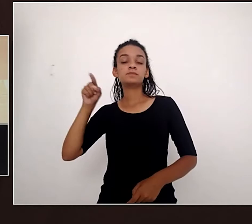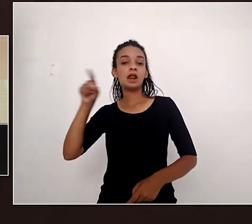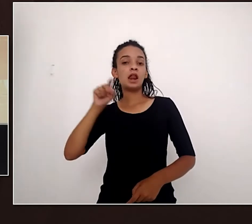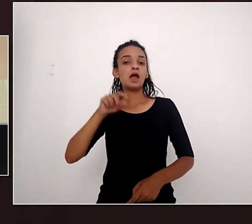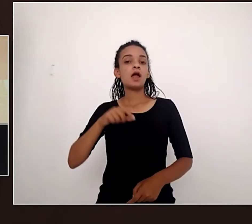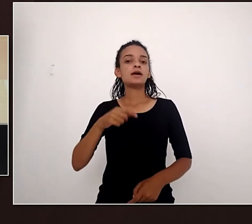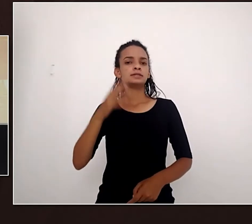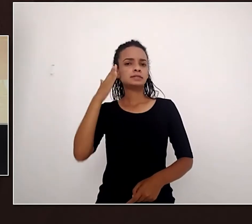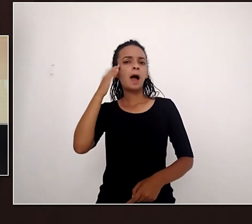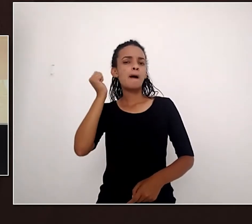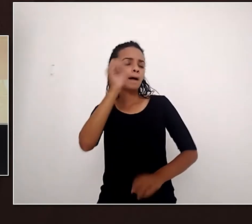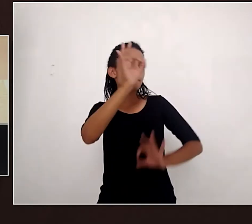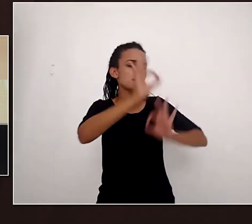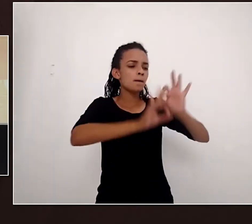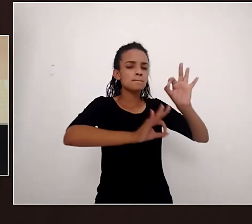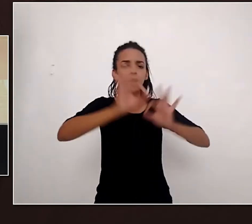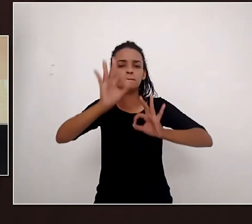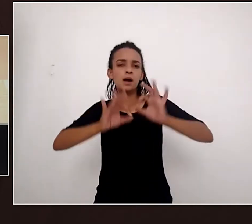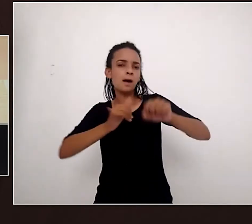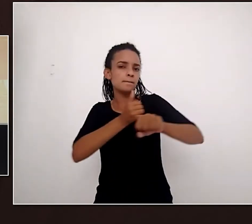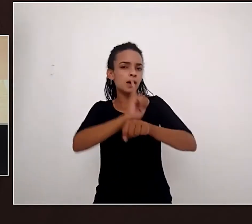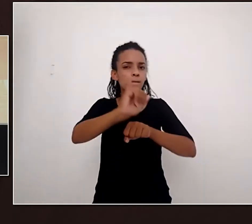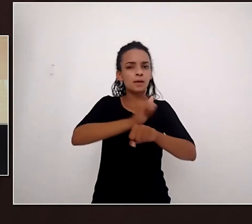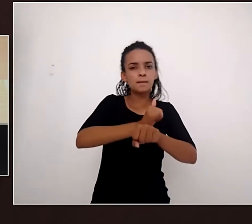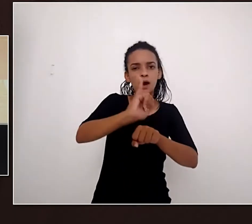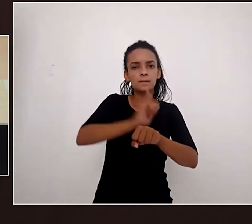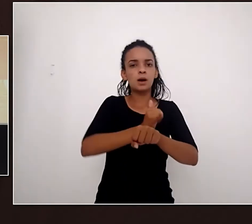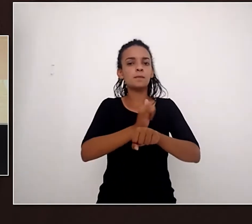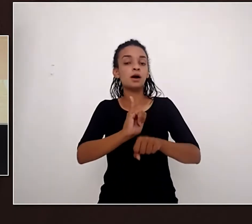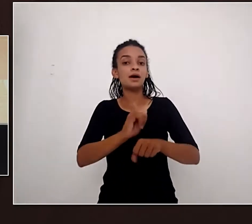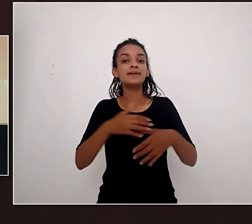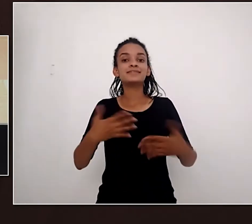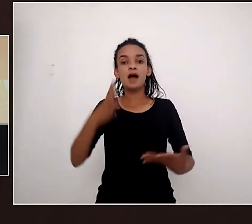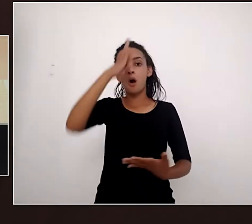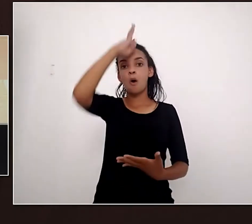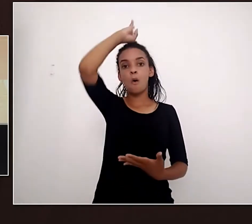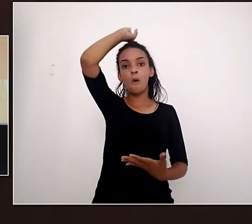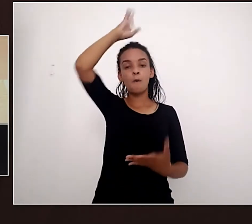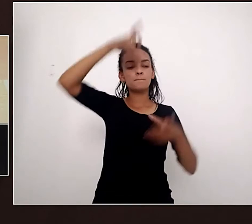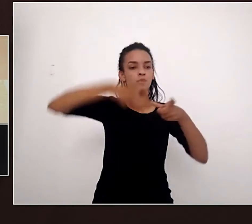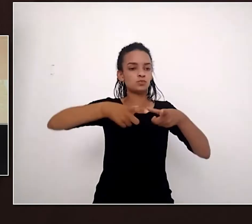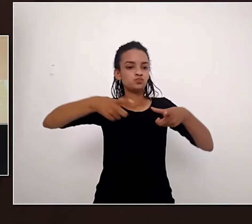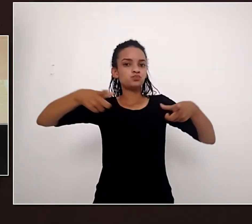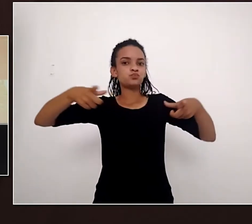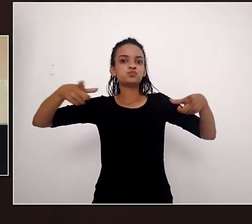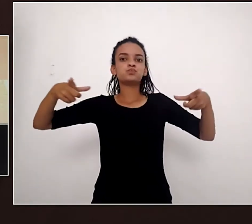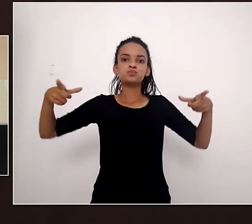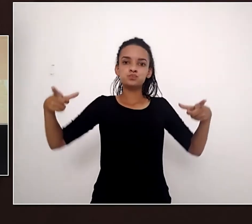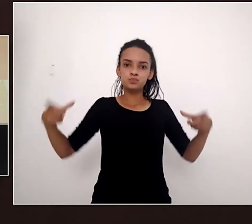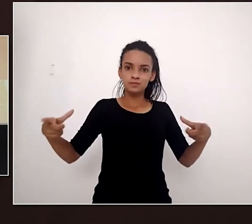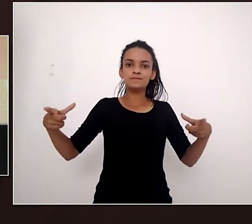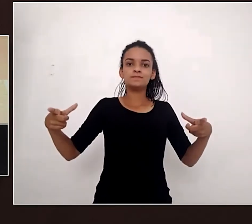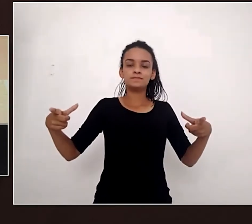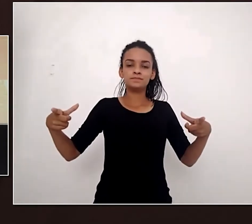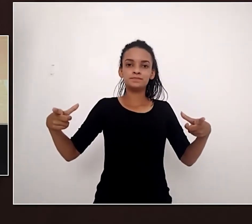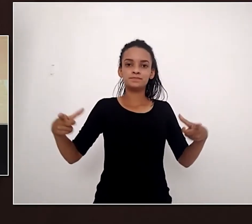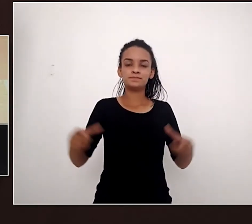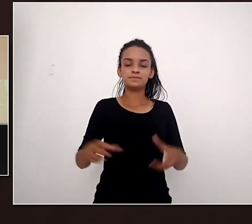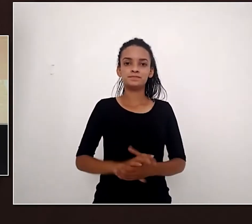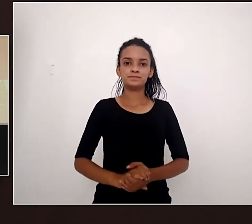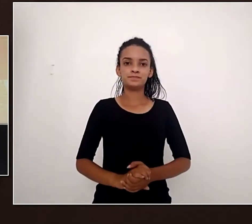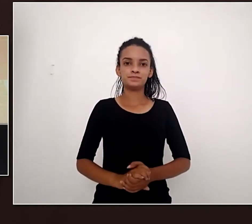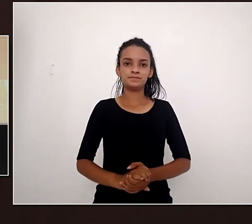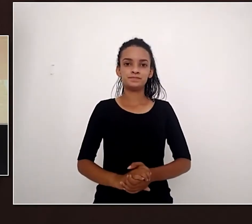eficiente e Roma floresceu debaixo do seu governo. Mas o mesmo não podemos dizer com relação à